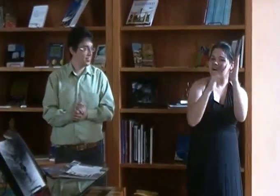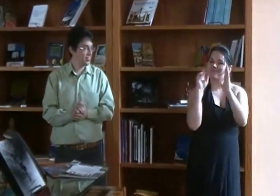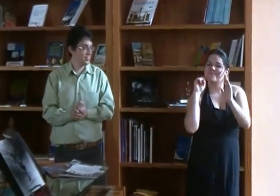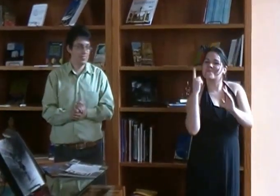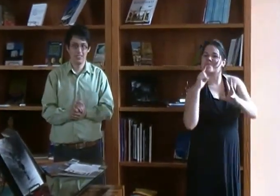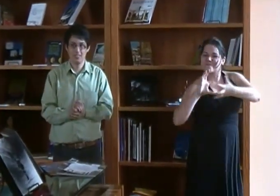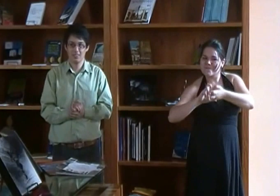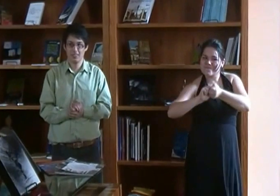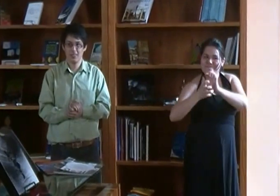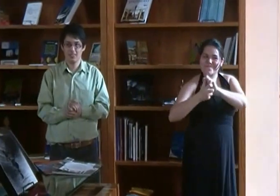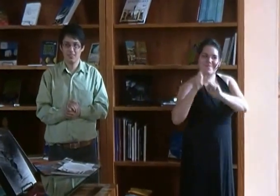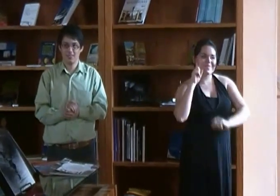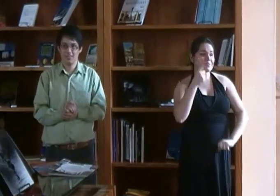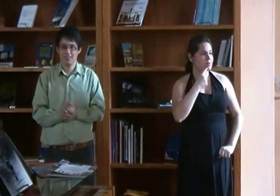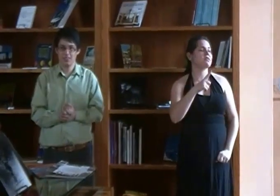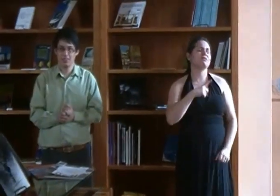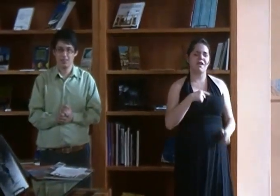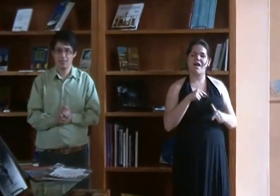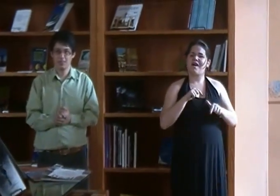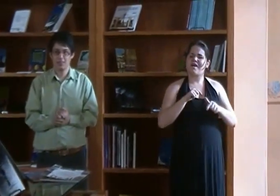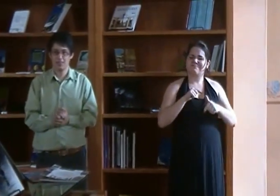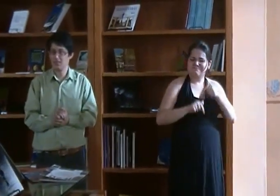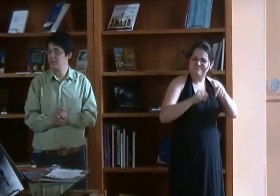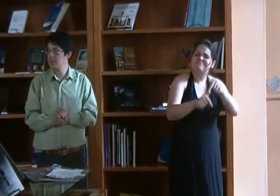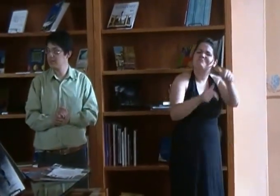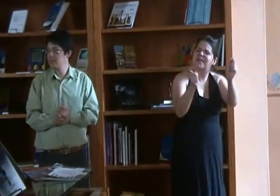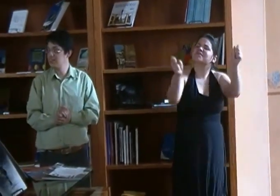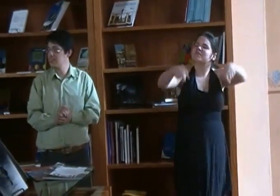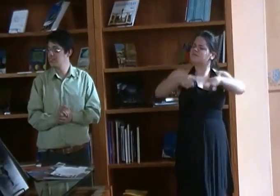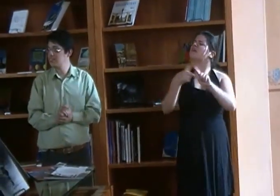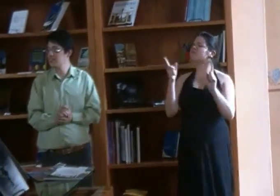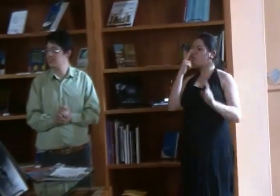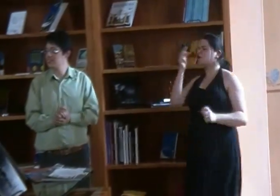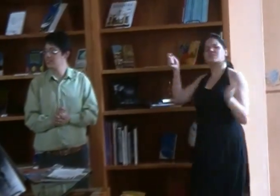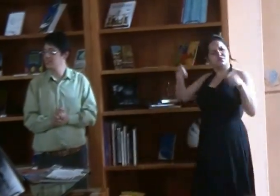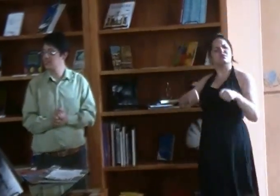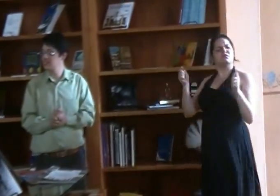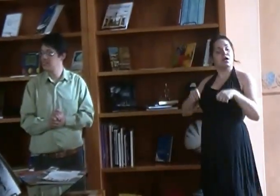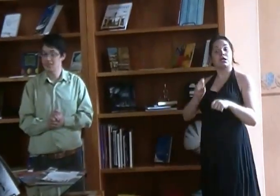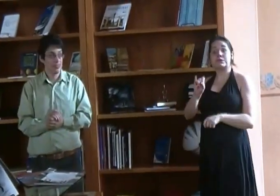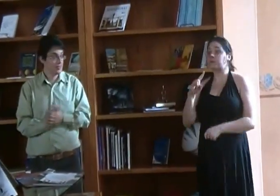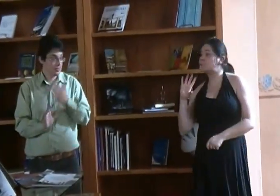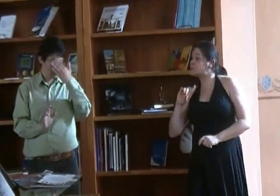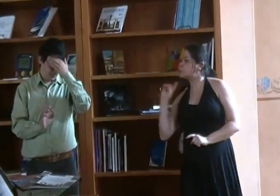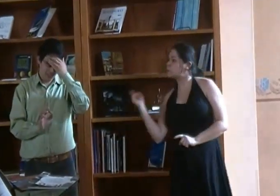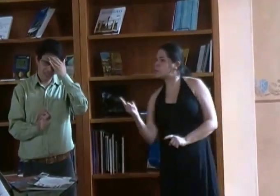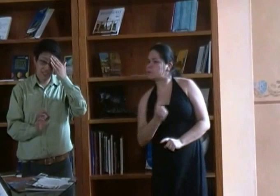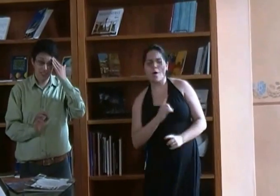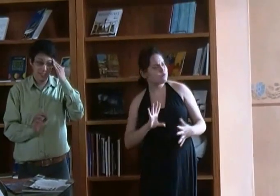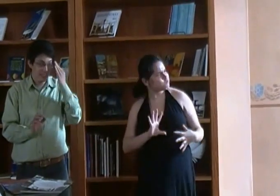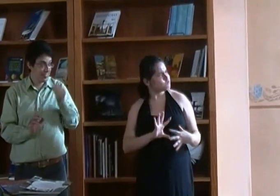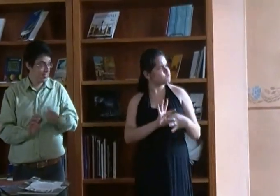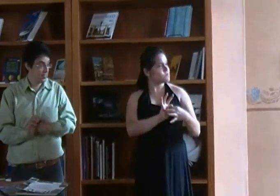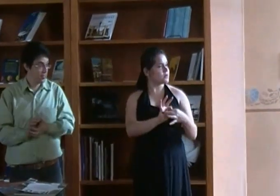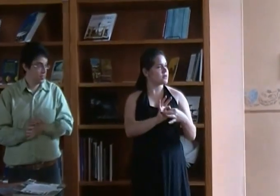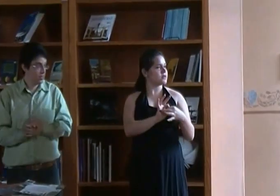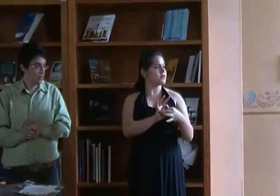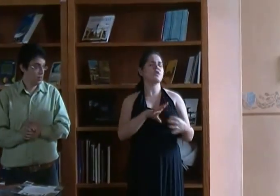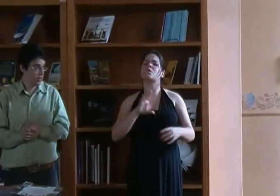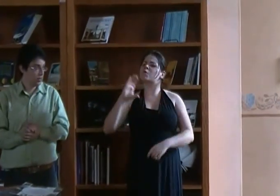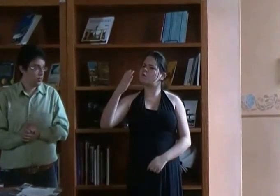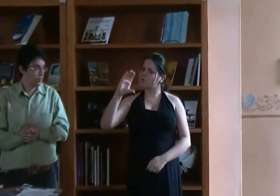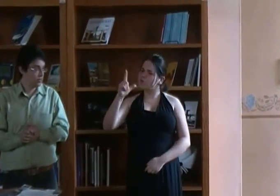a percorrer, mas eu acredito que isso é possível. E se todos nós nos unirmos, Curitiba tem uma